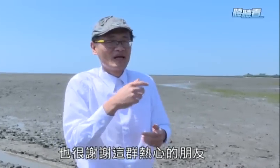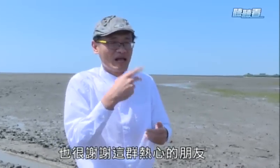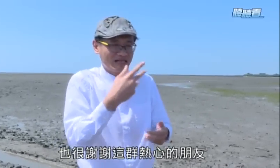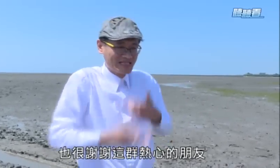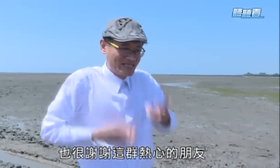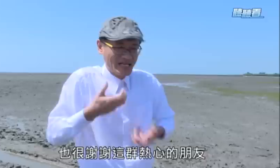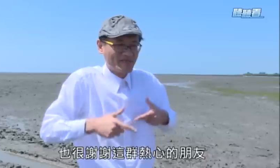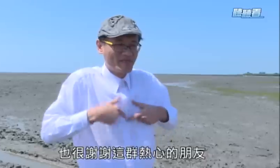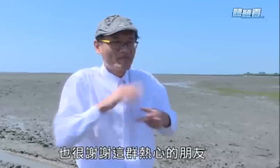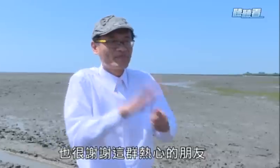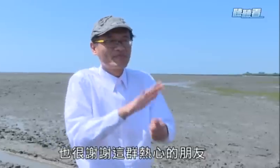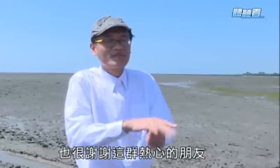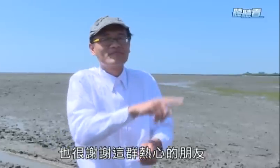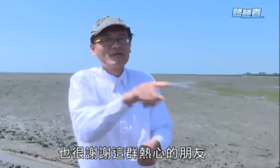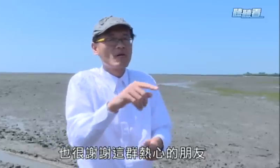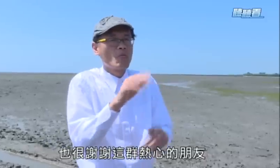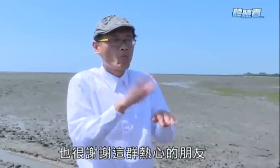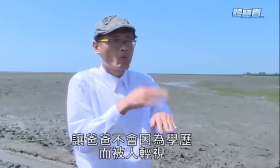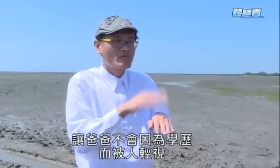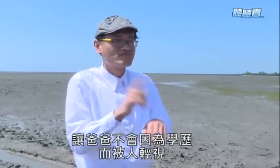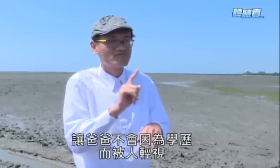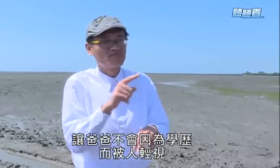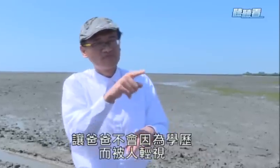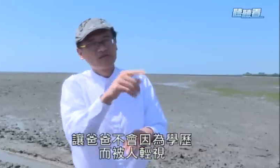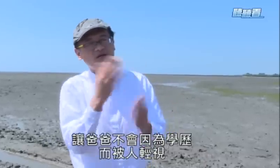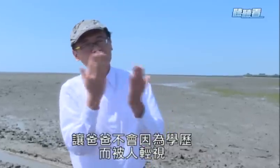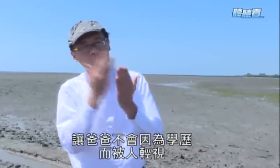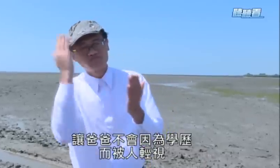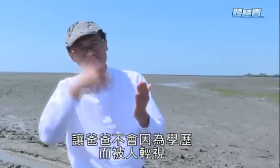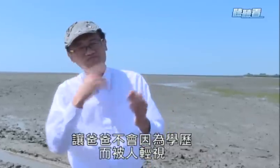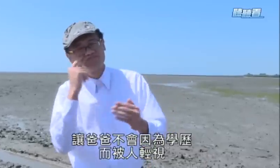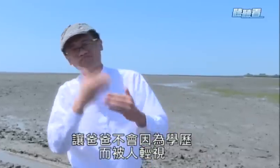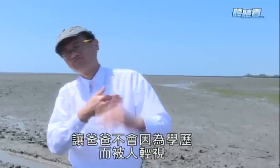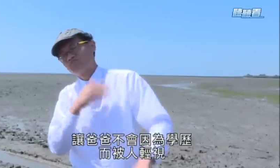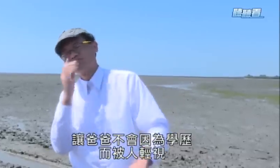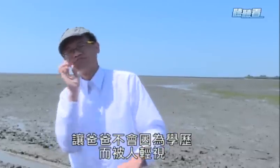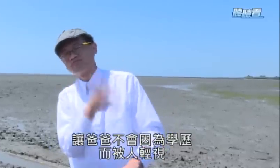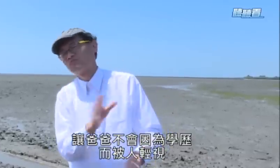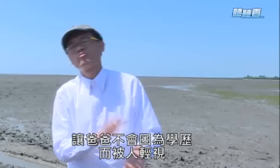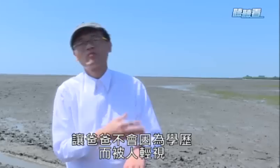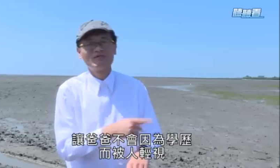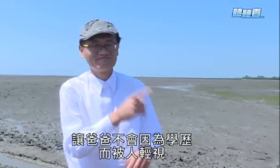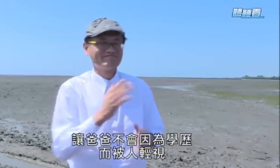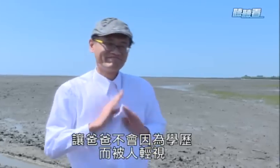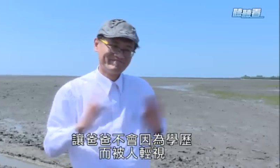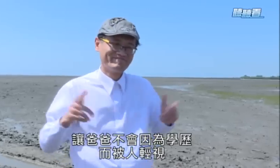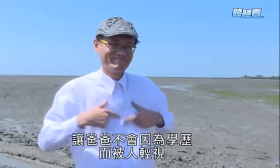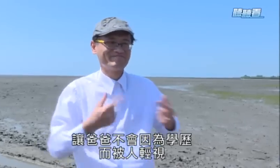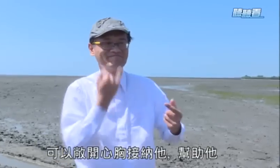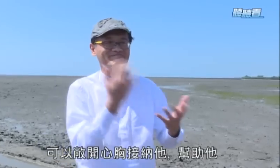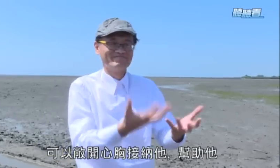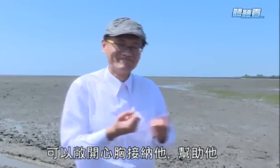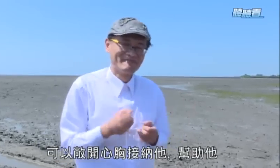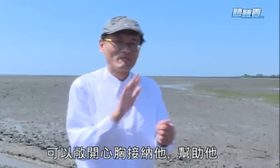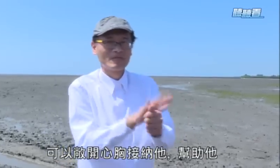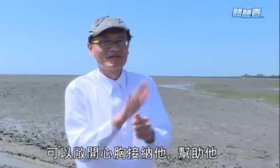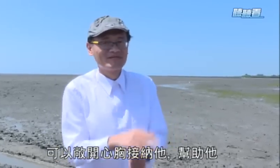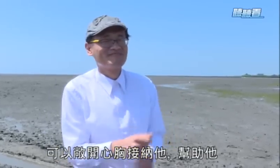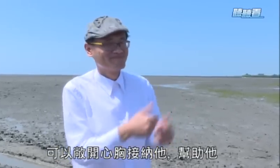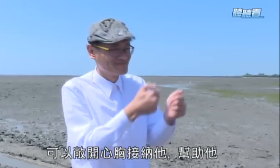这群热心的朋友啊，让爸爸不会因为学历而被人轻视，可以敞开心胸接纳他，帮